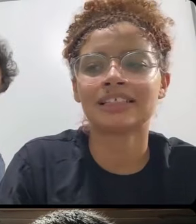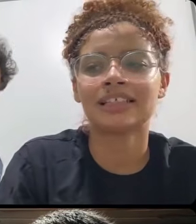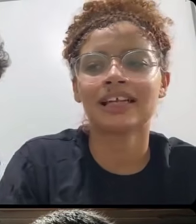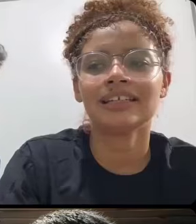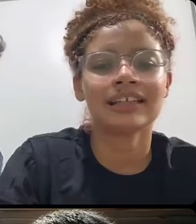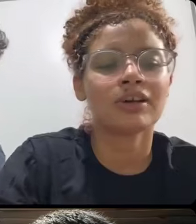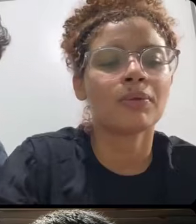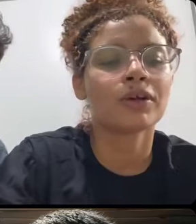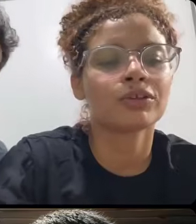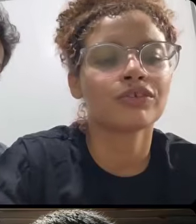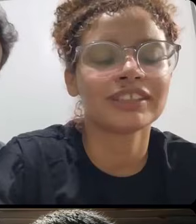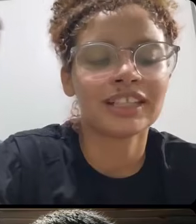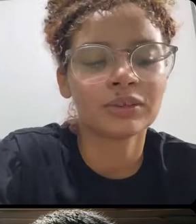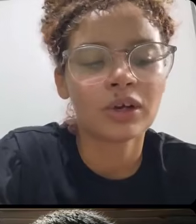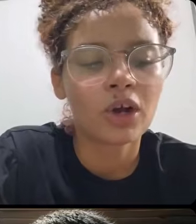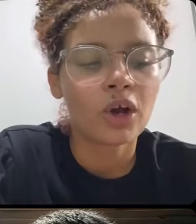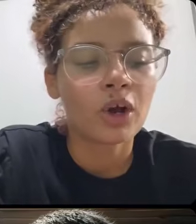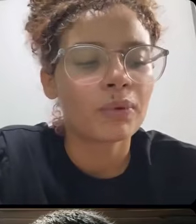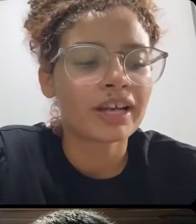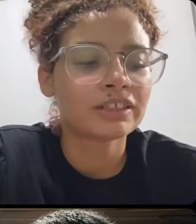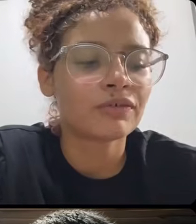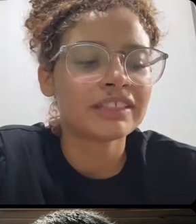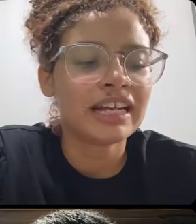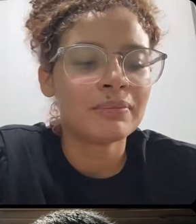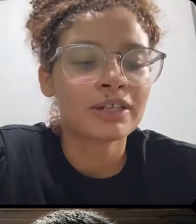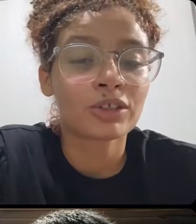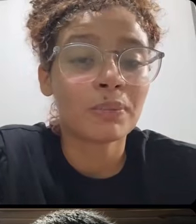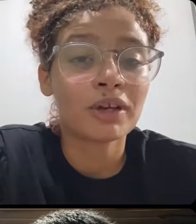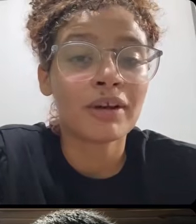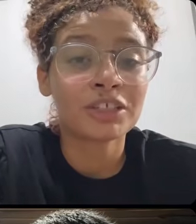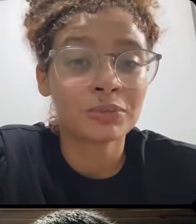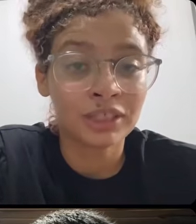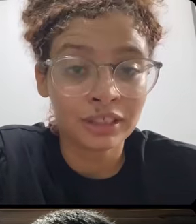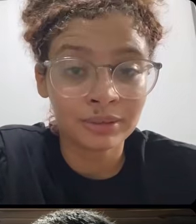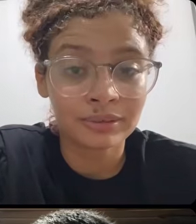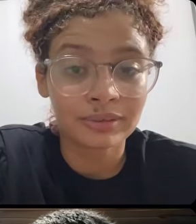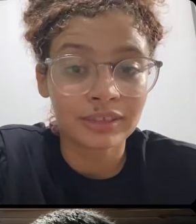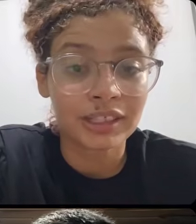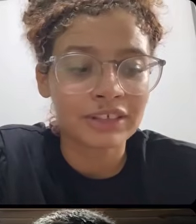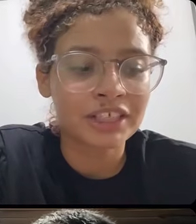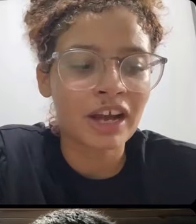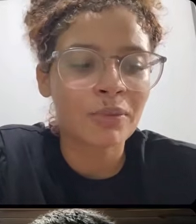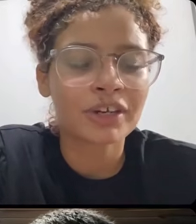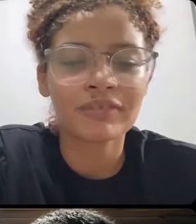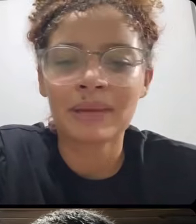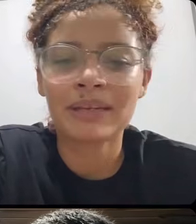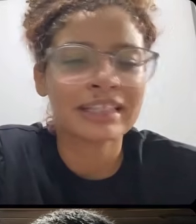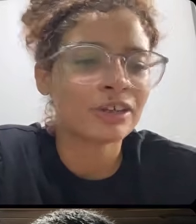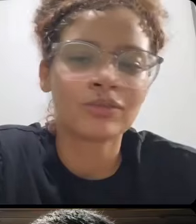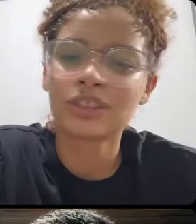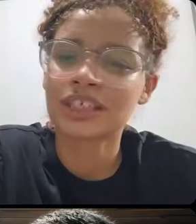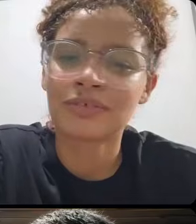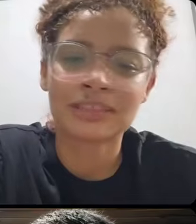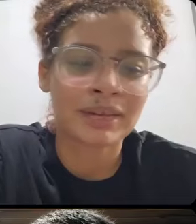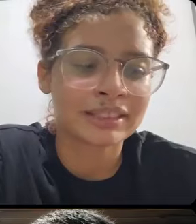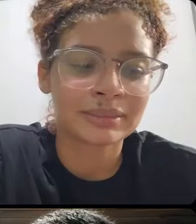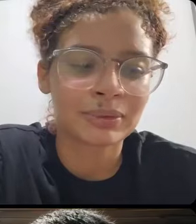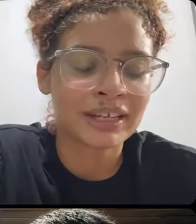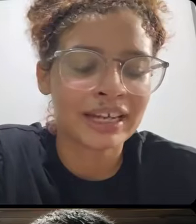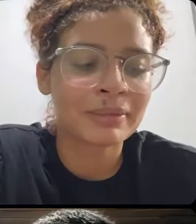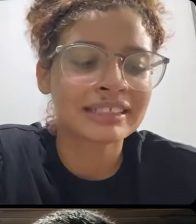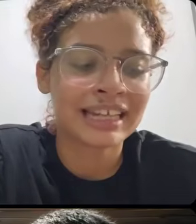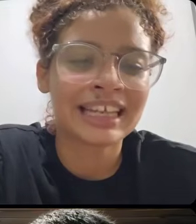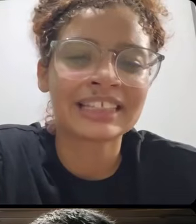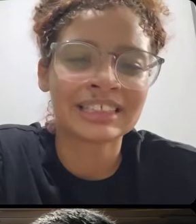preciso ter empatia e entender o porquê eu tô fazendo. Porque se eu fizer Libra só porque eu acho bonito, vai chegar uma hora que vai apertar e eu não vou conseguir fazer